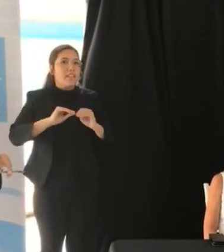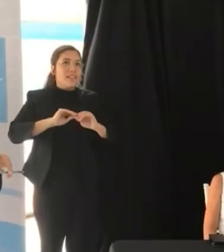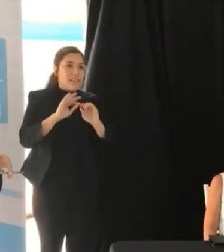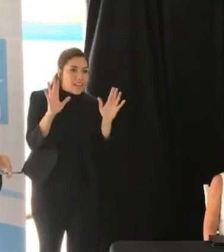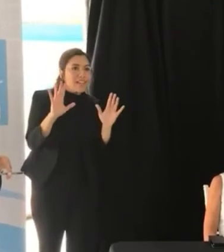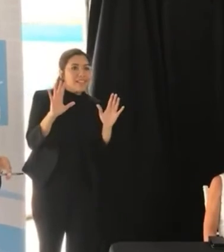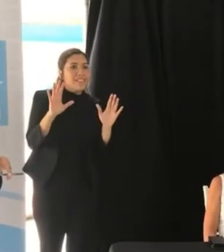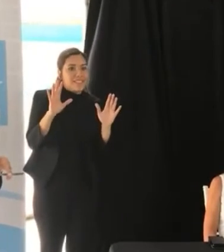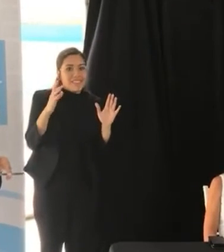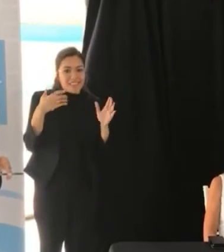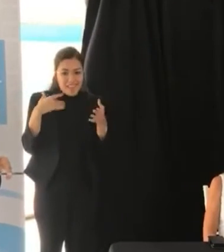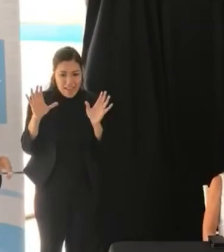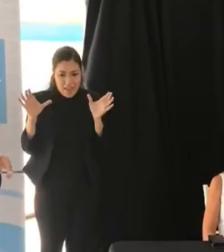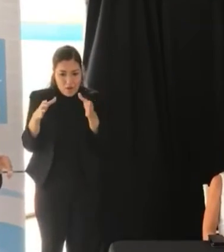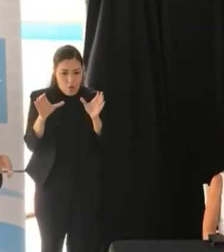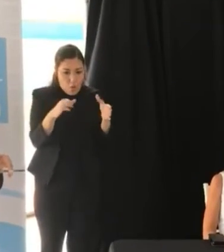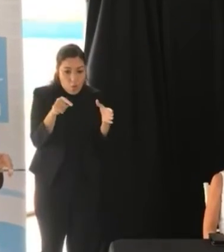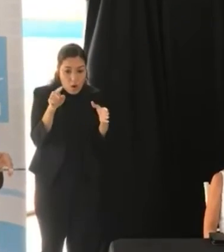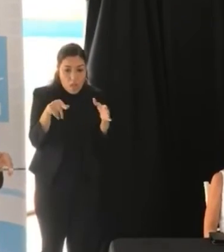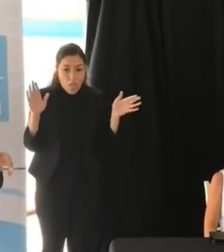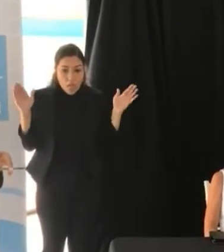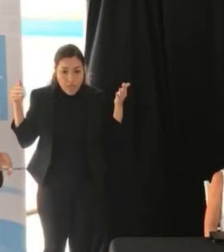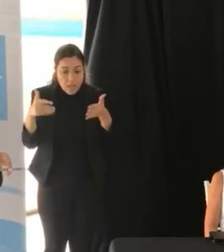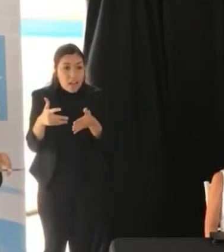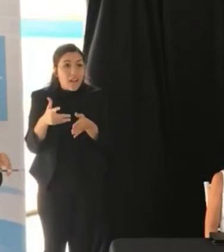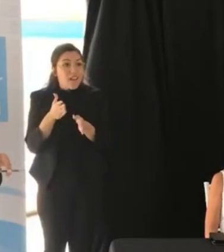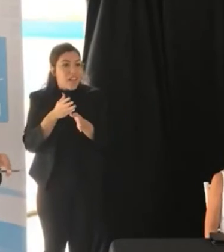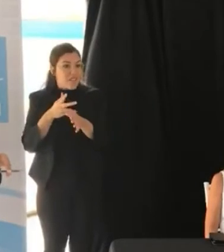que llevamos como 10 años ya